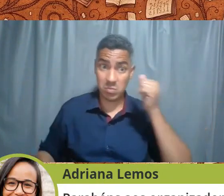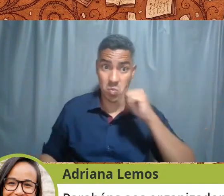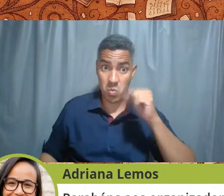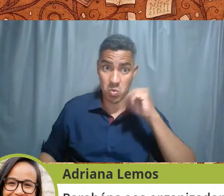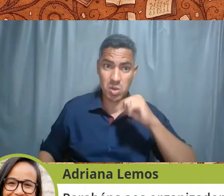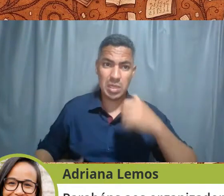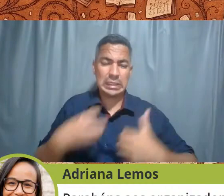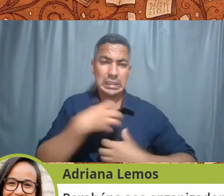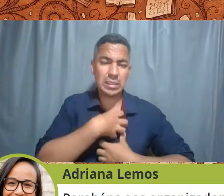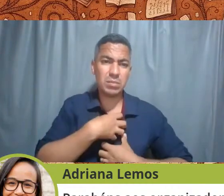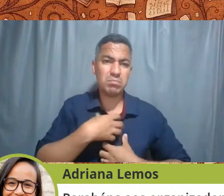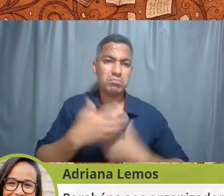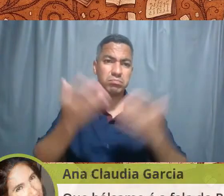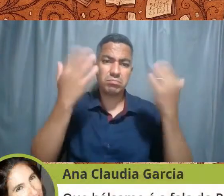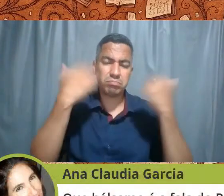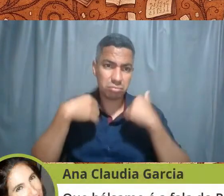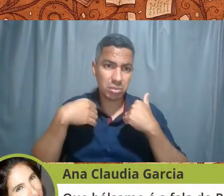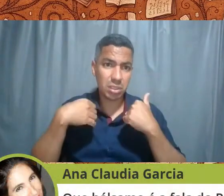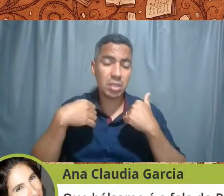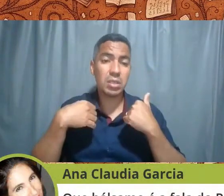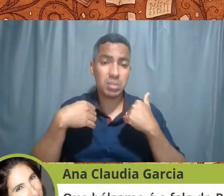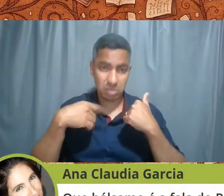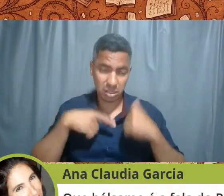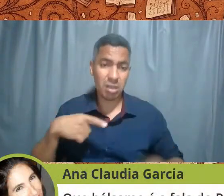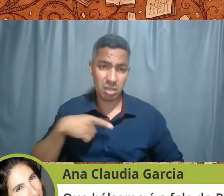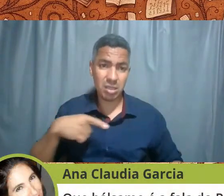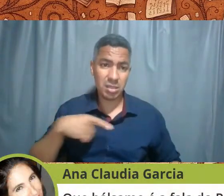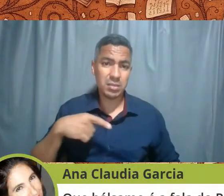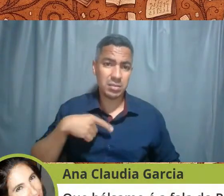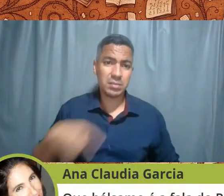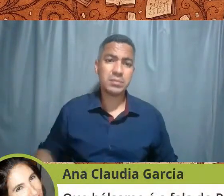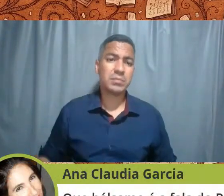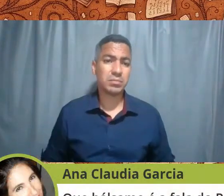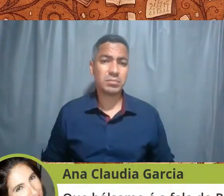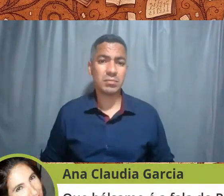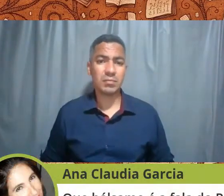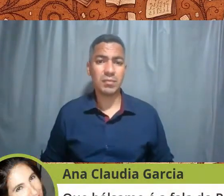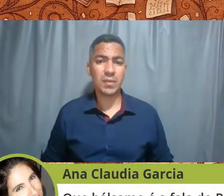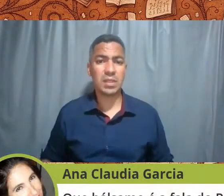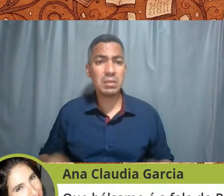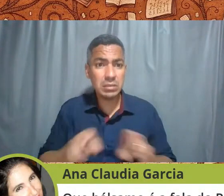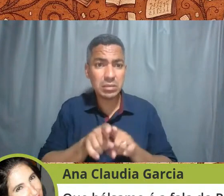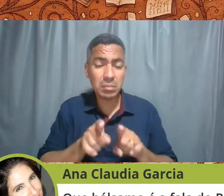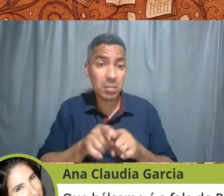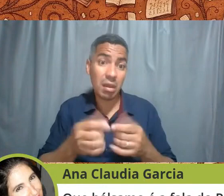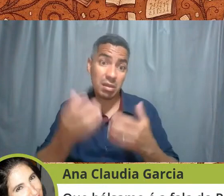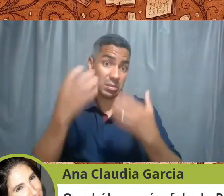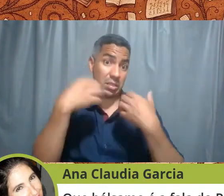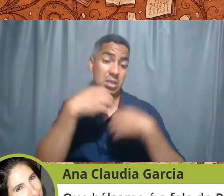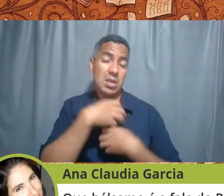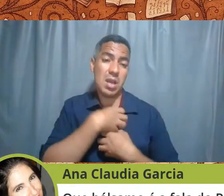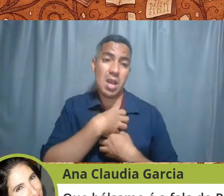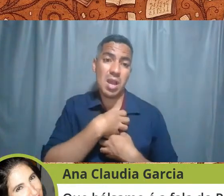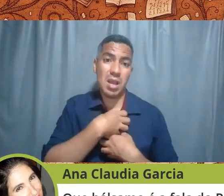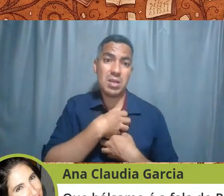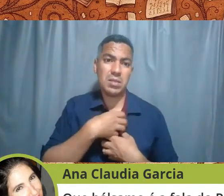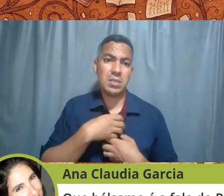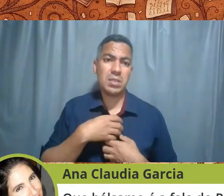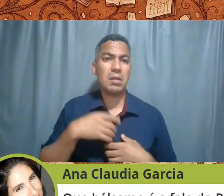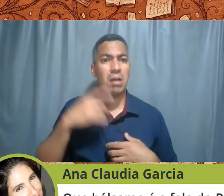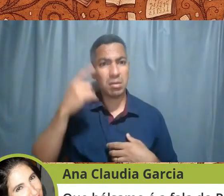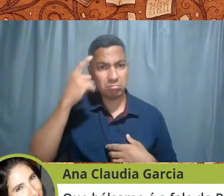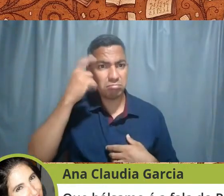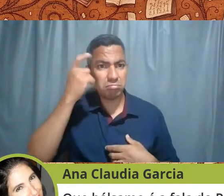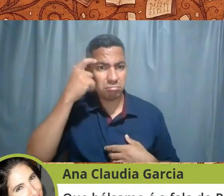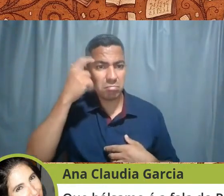instintivos, né, e, ao mesmo tempo, seres, por isso mesmo, seres afetivos, né? Até mesmo porque as